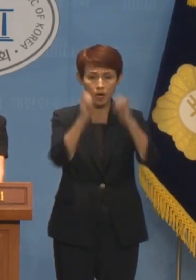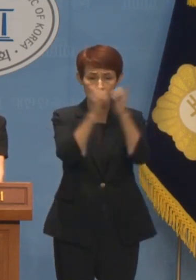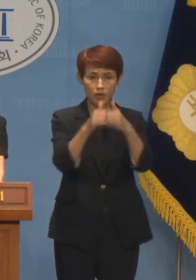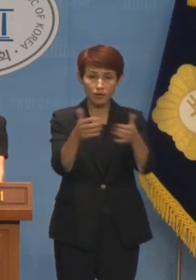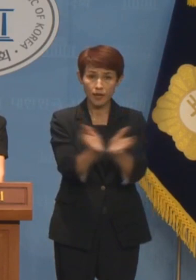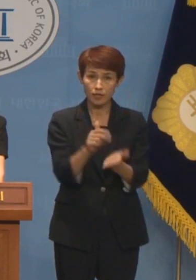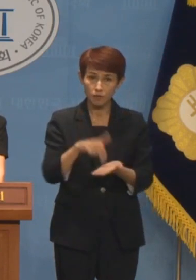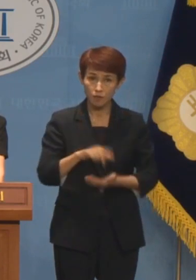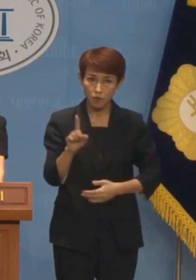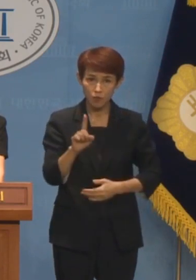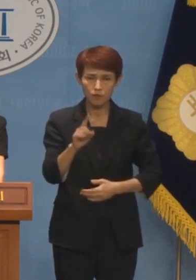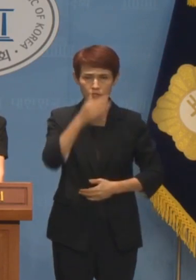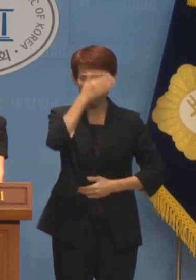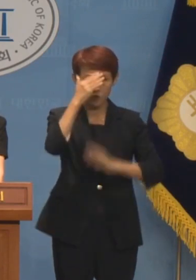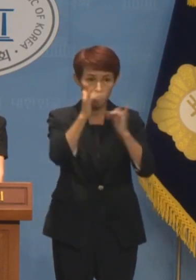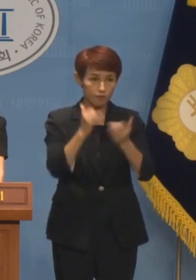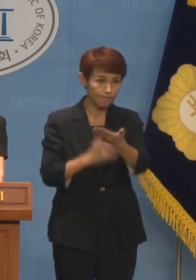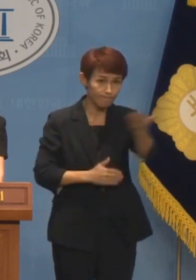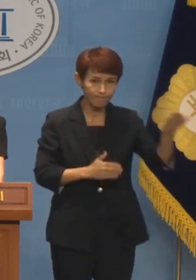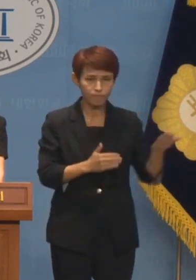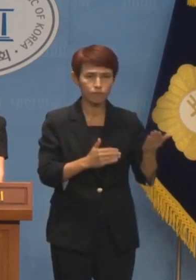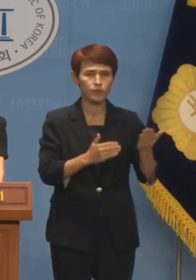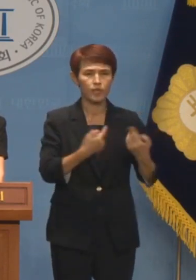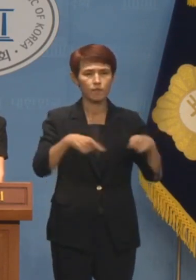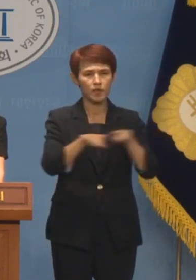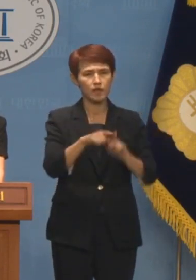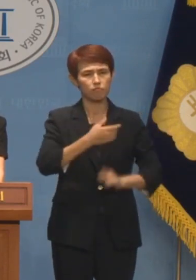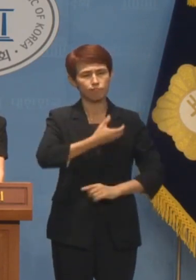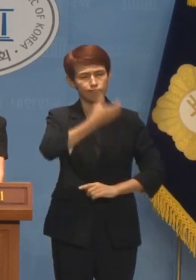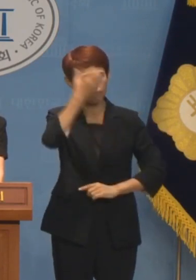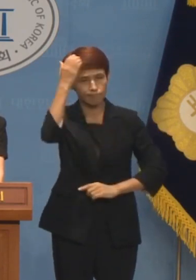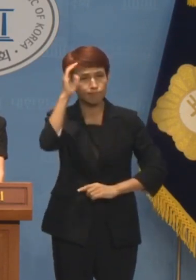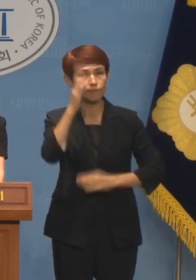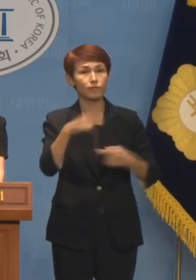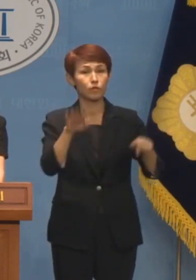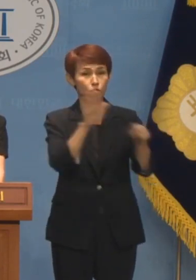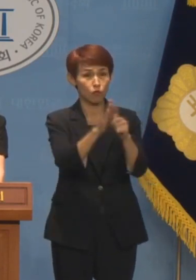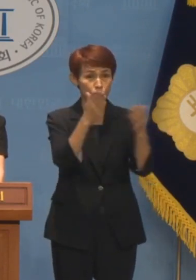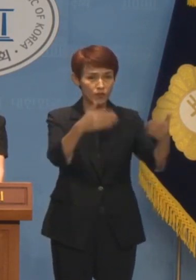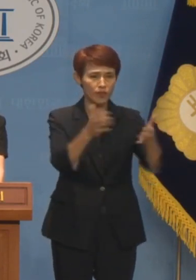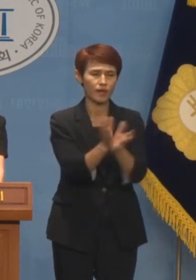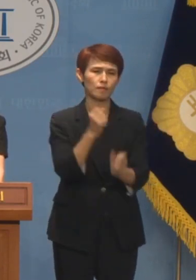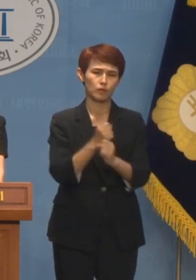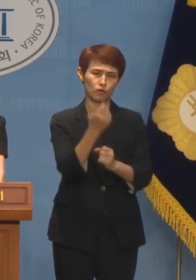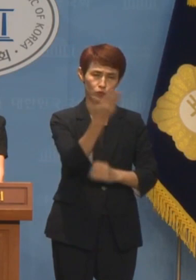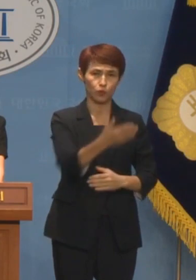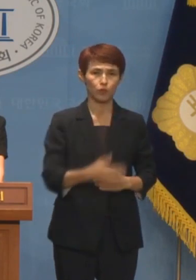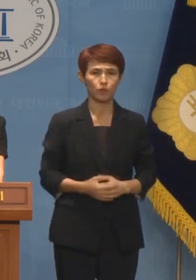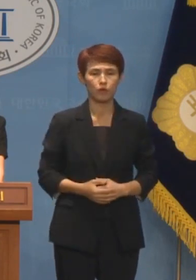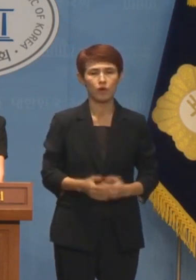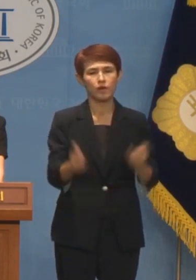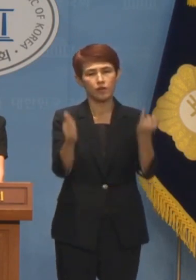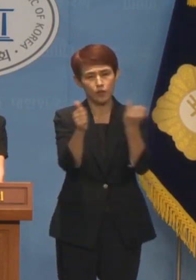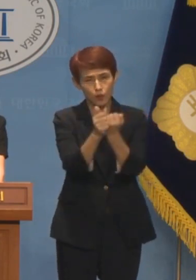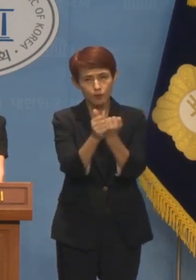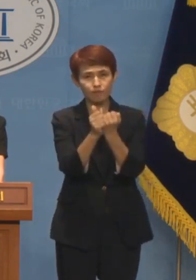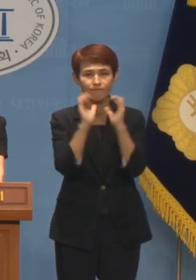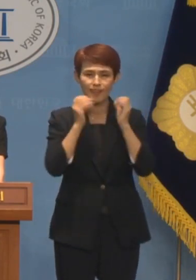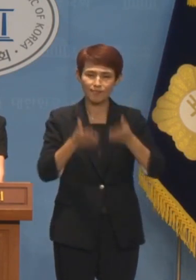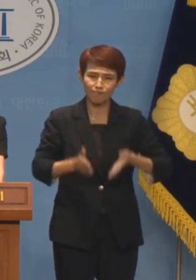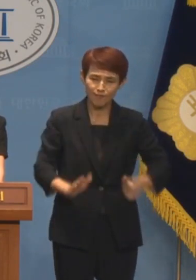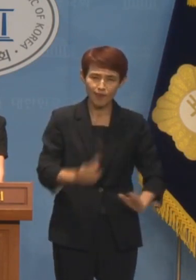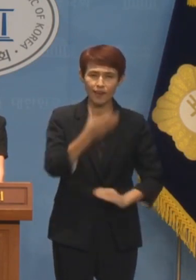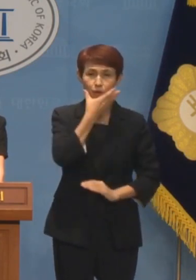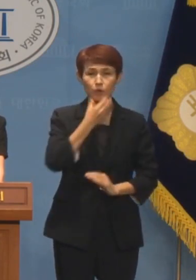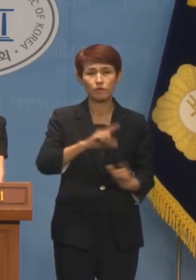사회민주당은 청년들에게 함께 미래를 꿈꾸는 정당이 되겠습니다. 결혼을 하고 아이를 낳고